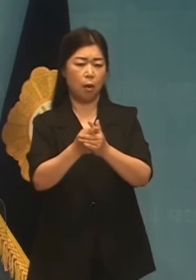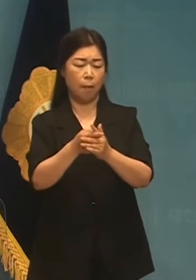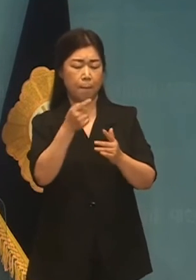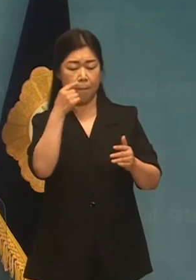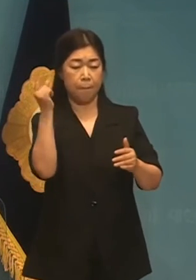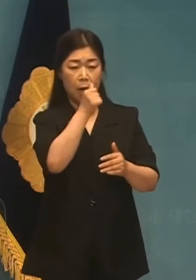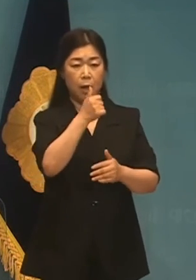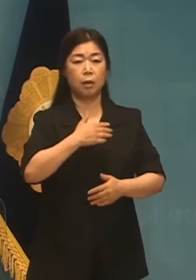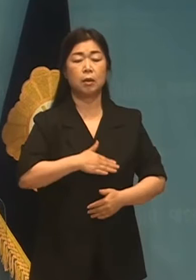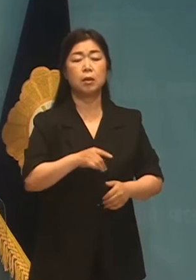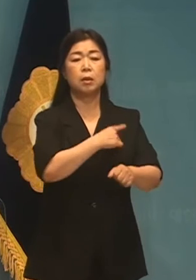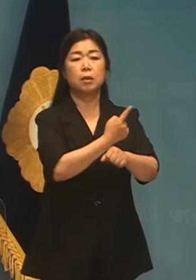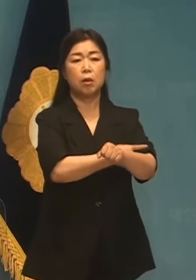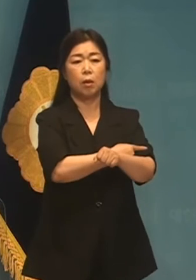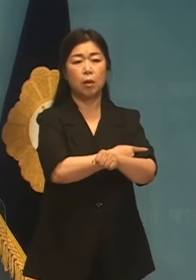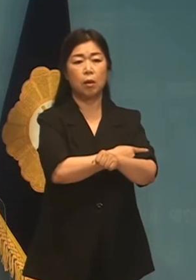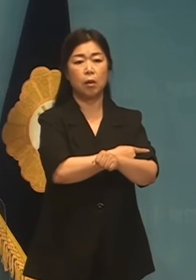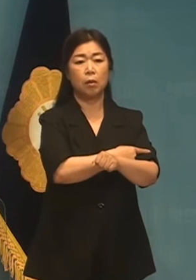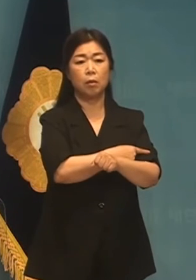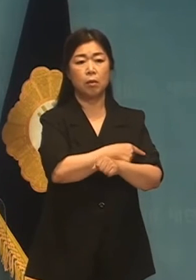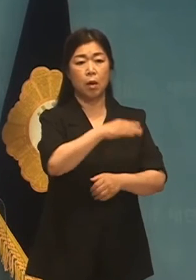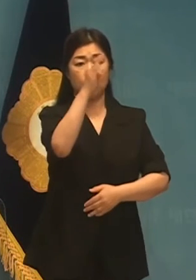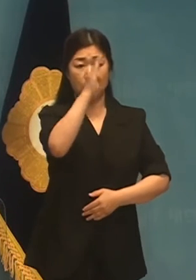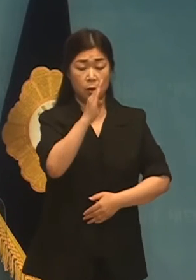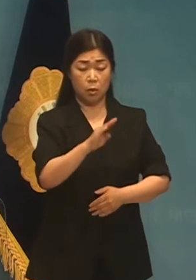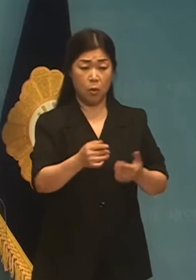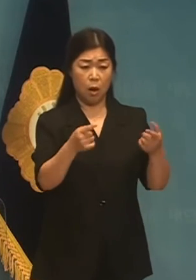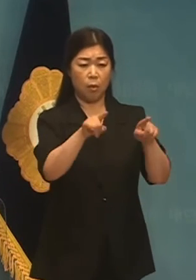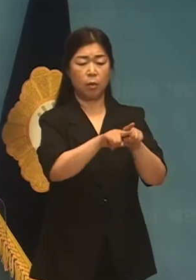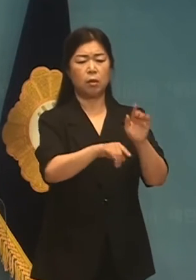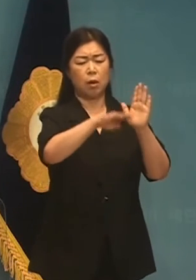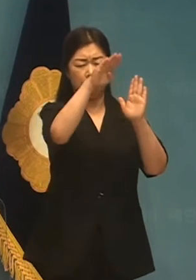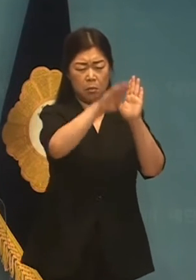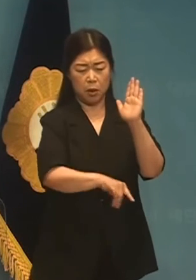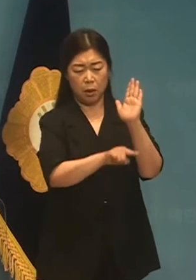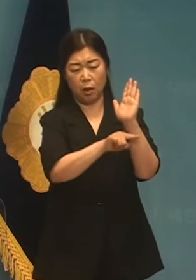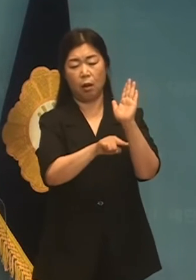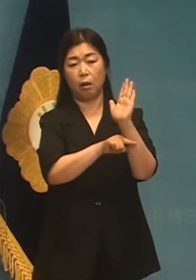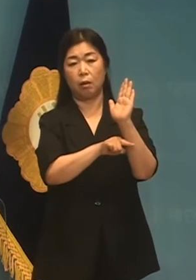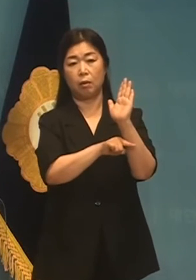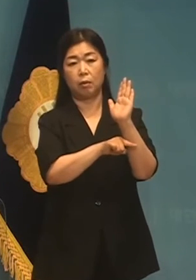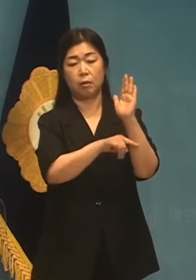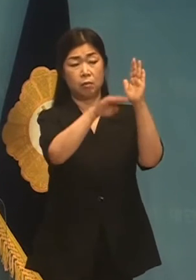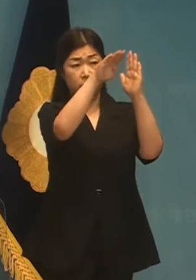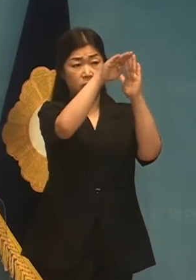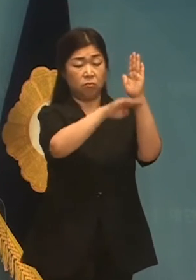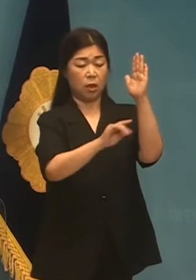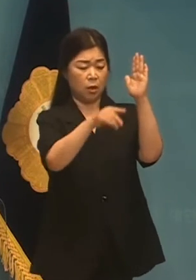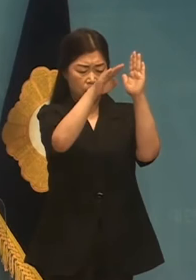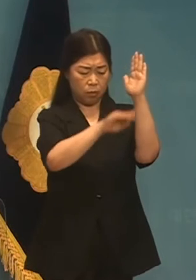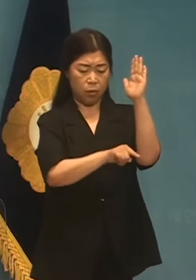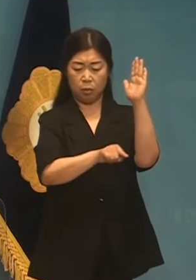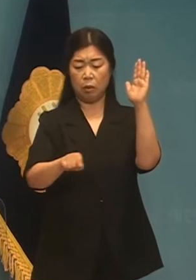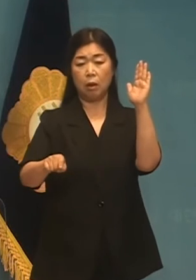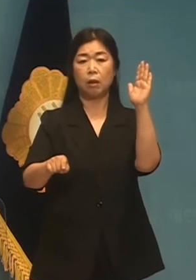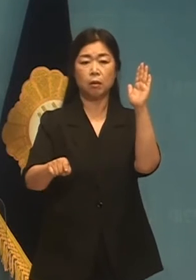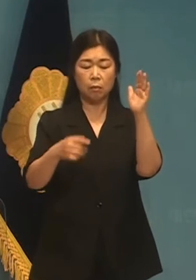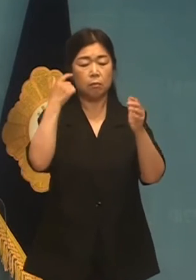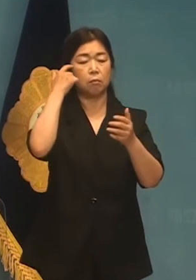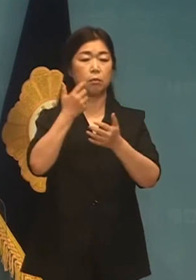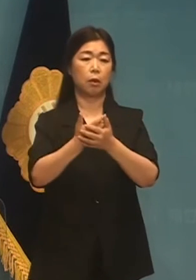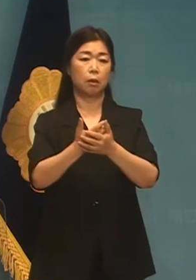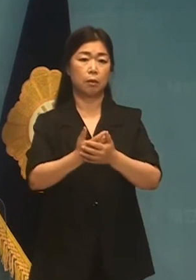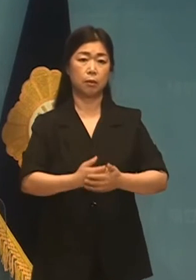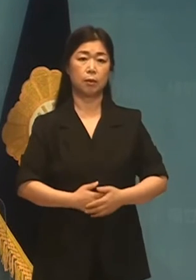놀랍게도 브라질과 함께 최하위권에 머물러 있습니다. 안타까운 깜짝 놀랄만한